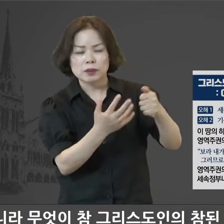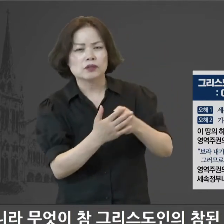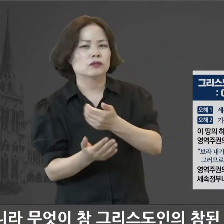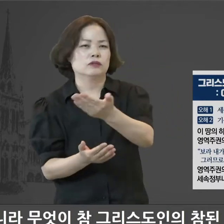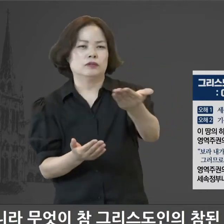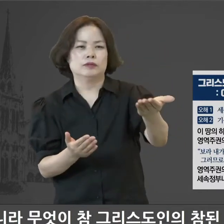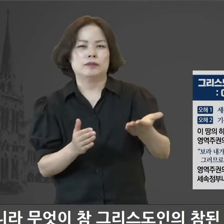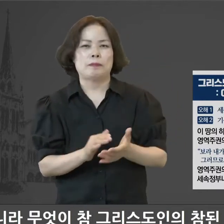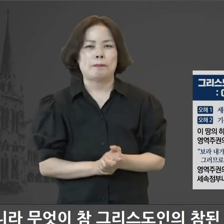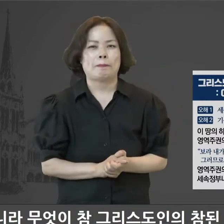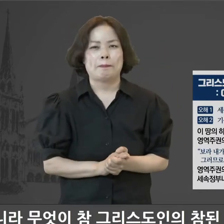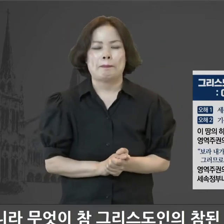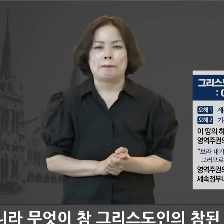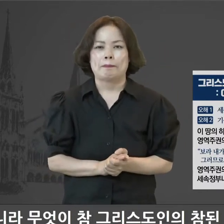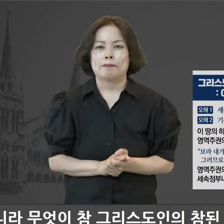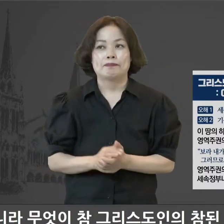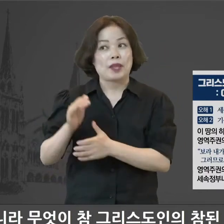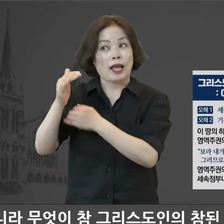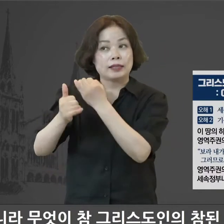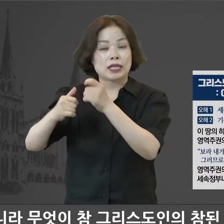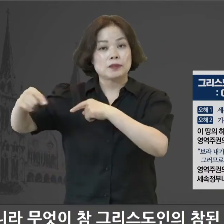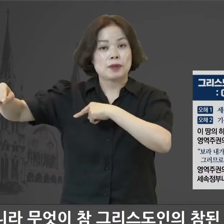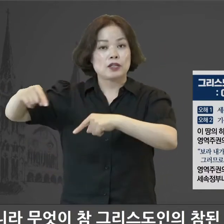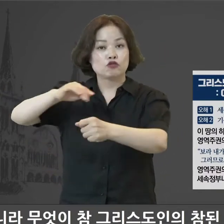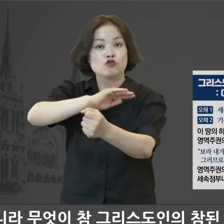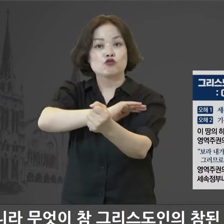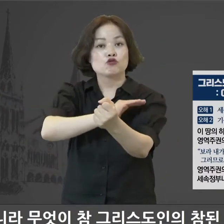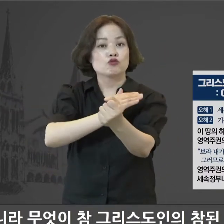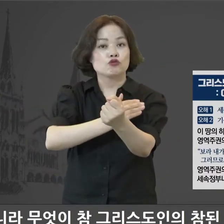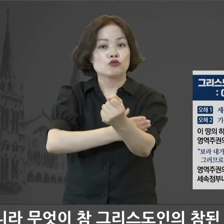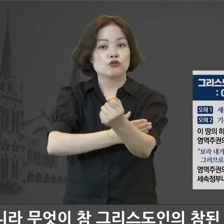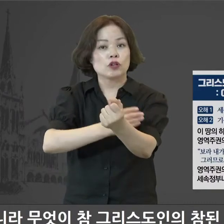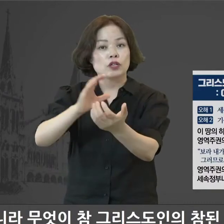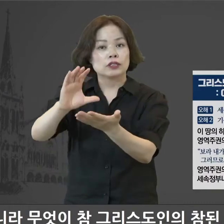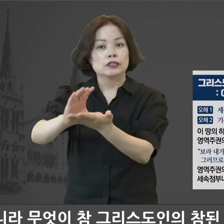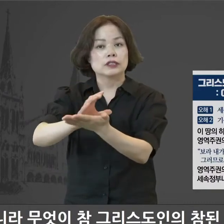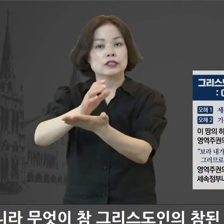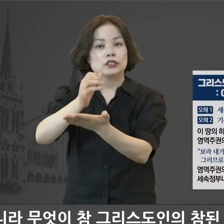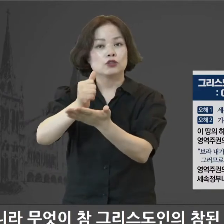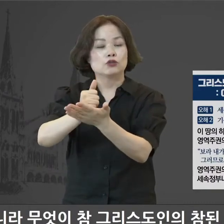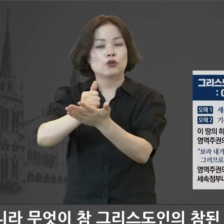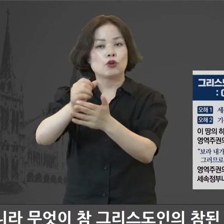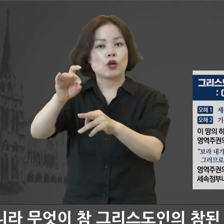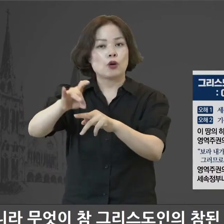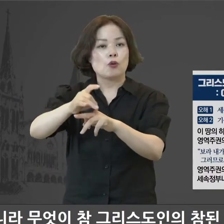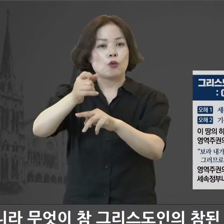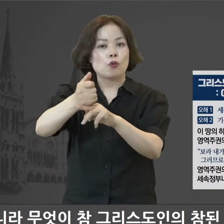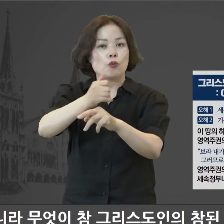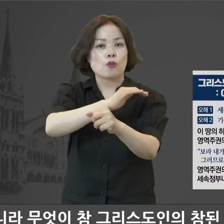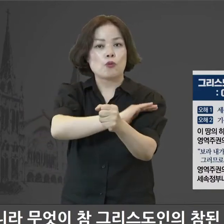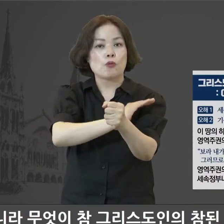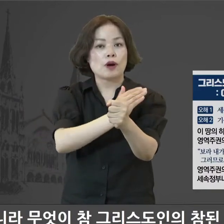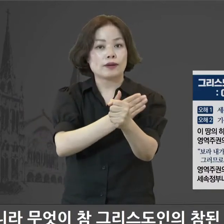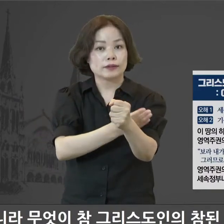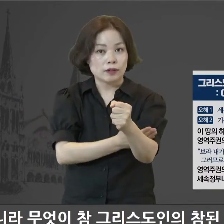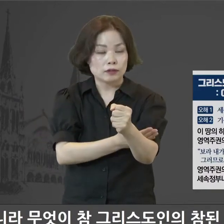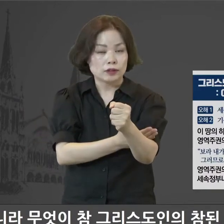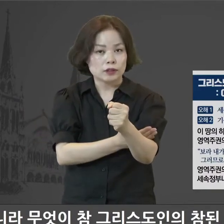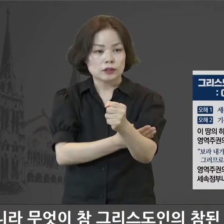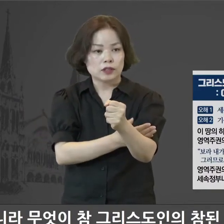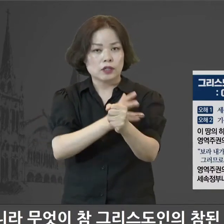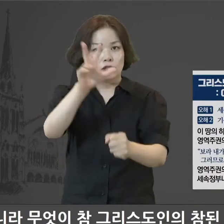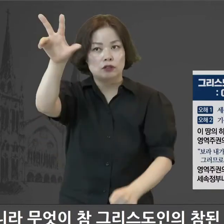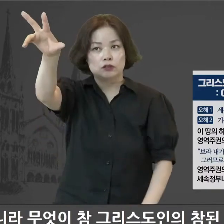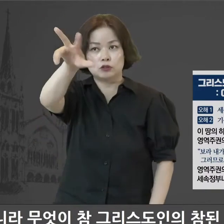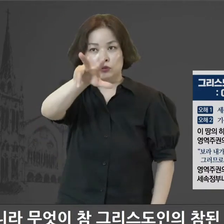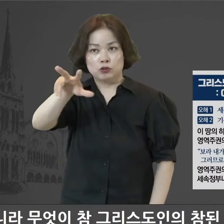보셔야 돼요. 제가 하나님의 주권, 그리스도의 왕권, 영역 주권 이런 얘기 하면서 전국